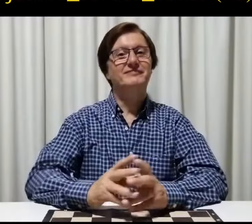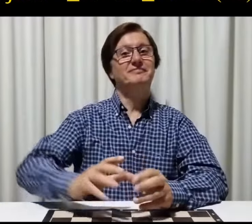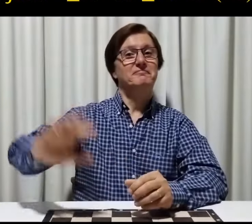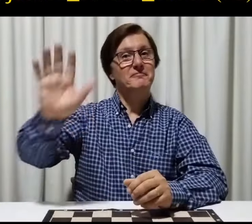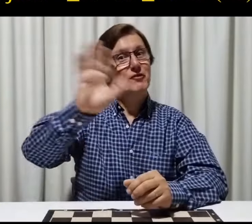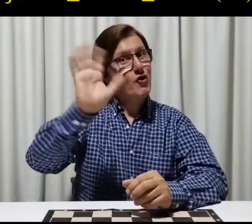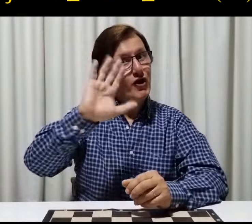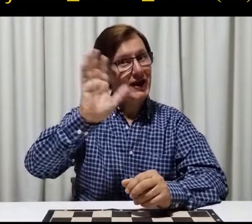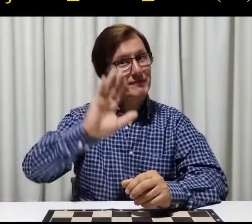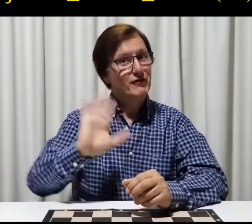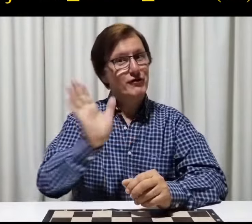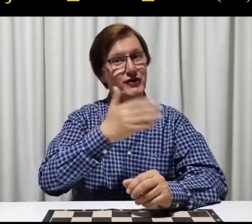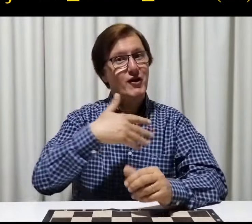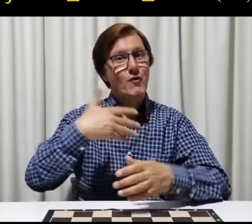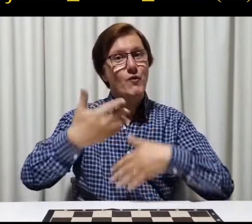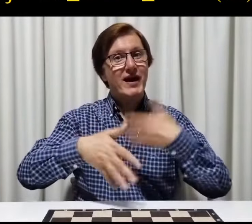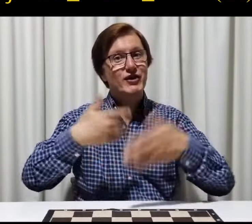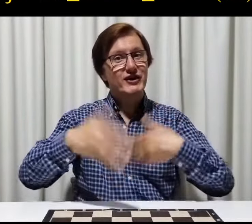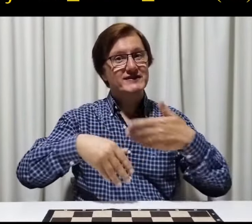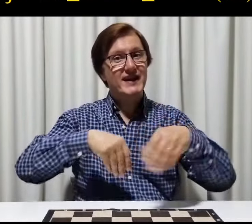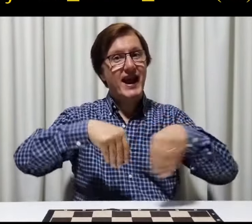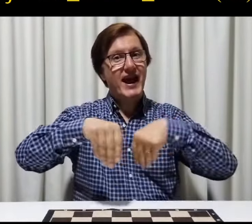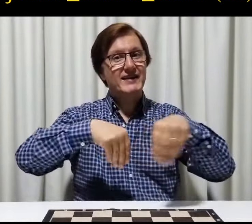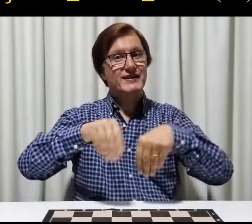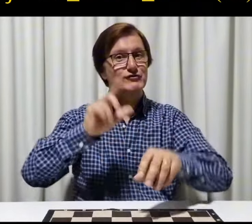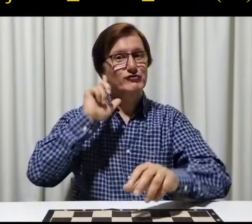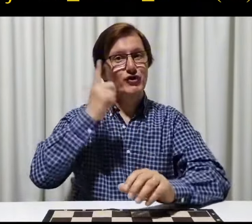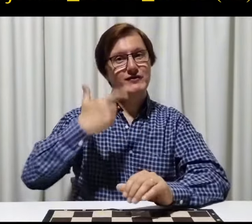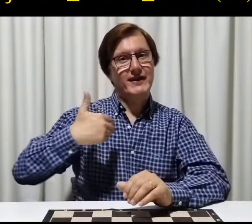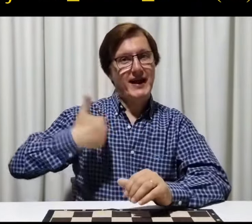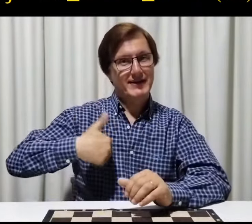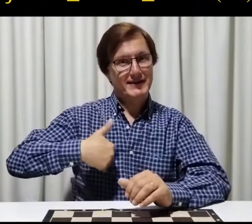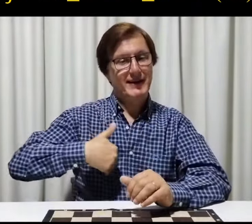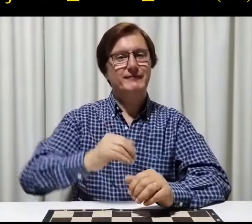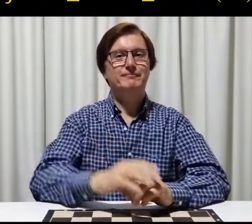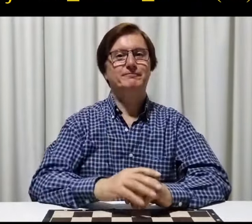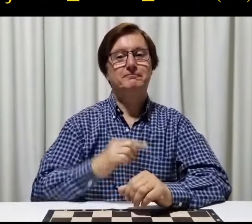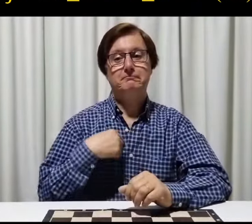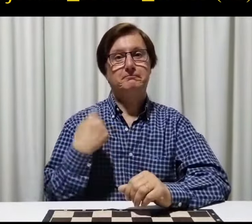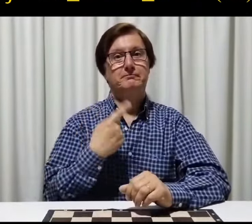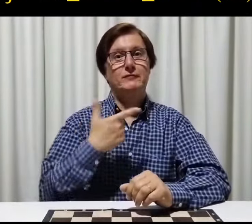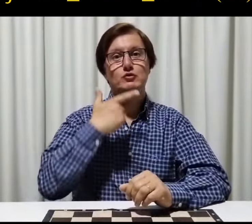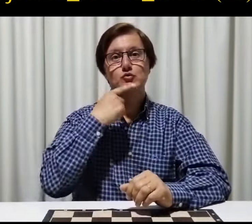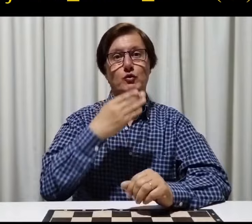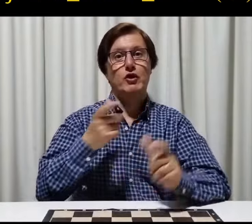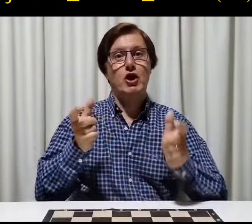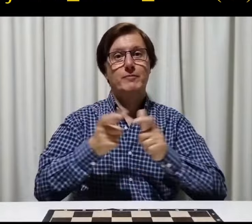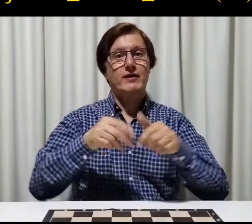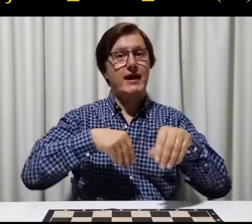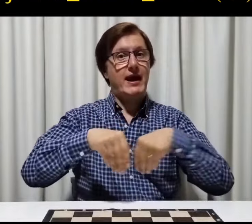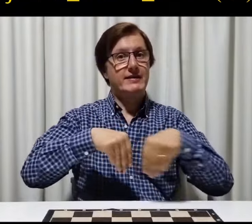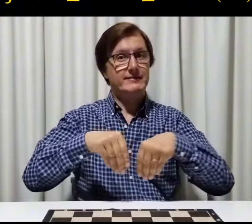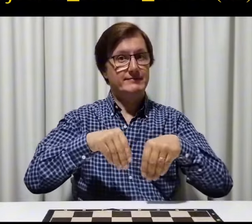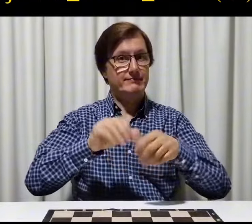Hola a todos los jugadores de ajedrez sordos de Argentina nosotros la subcomisión de ajedrez de sordos